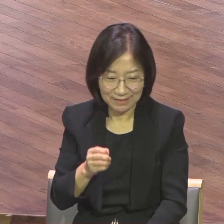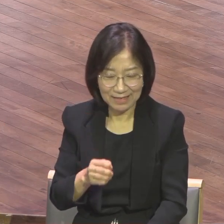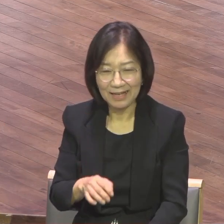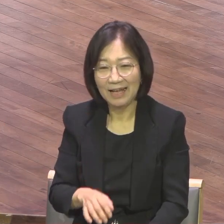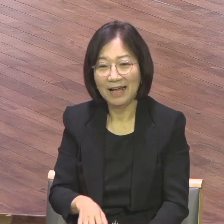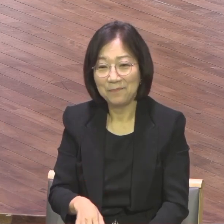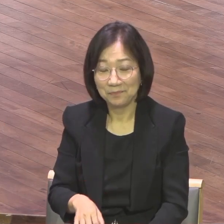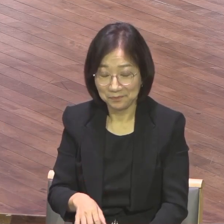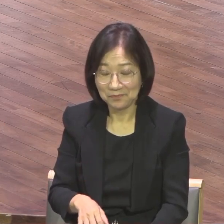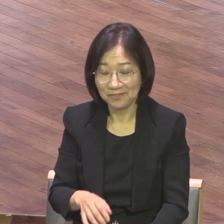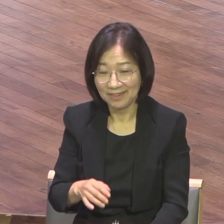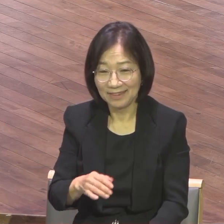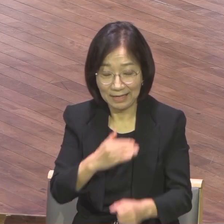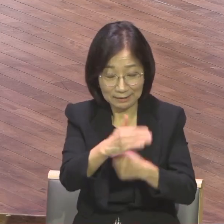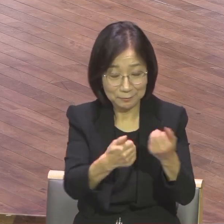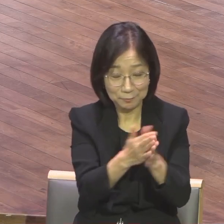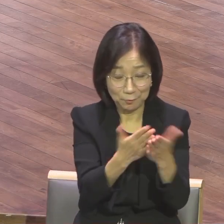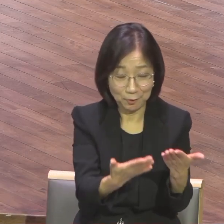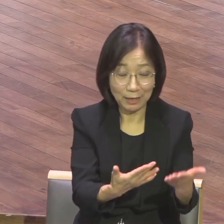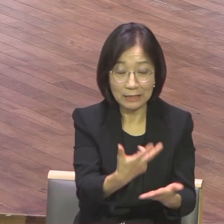산본들, 그 살아본들.